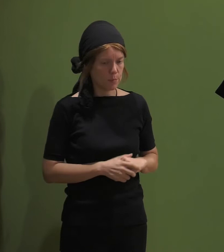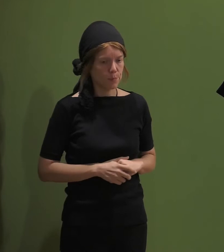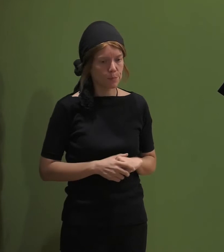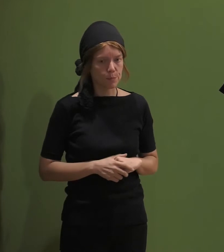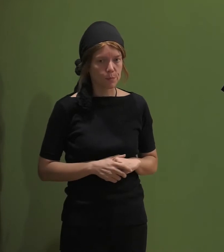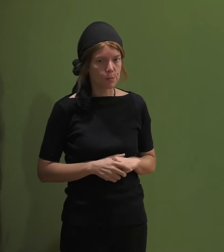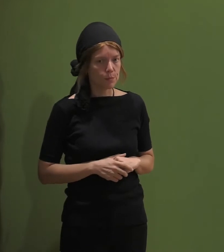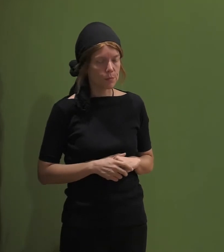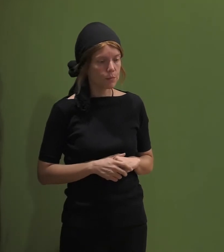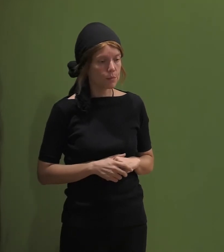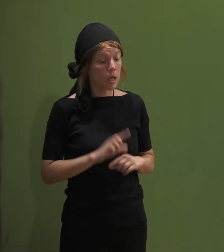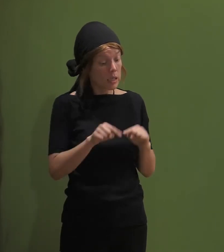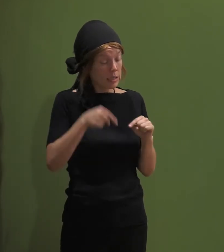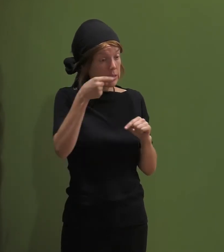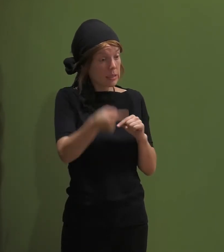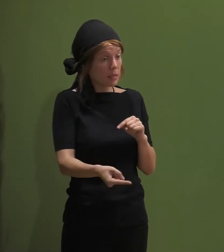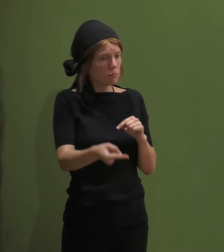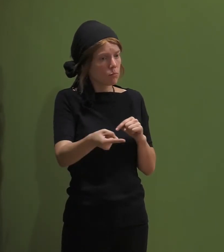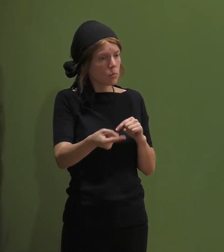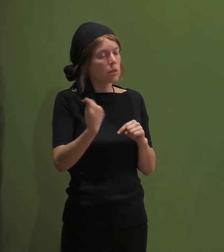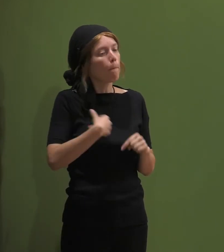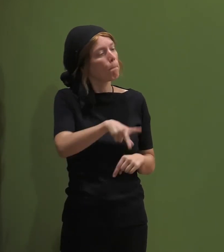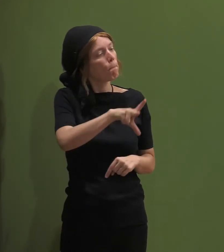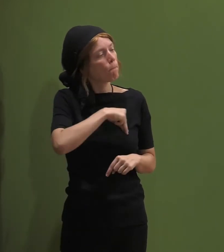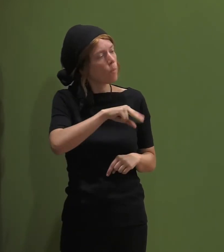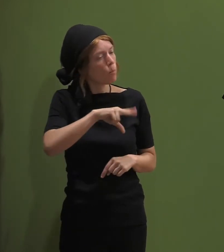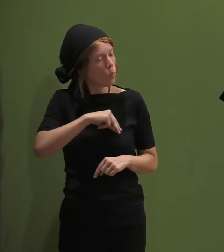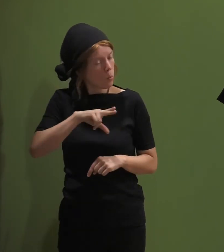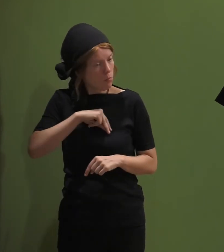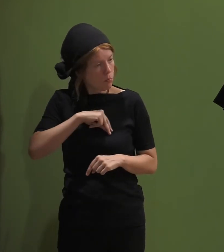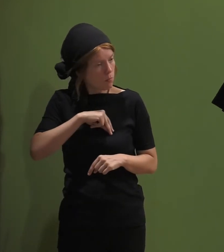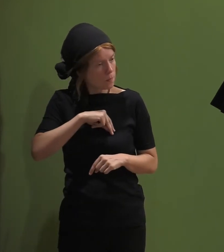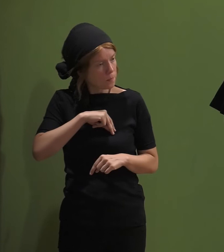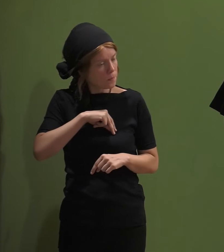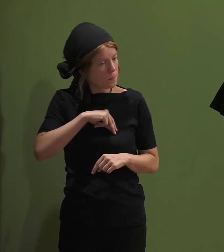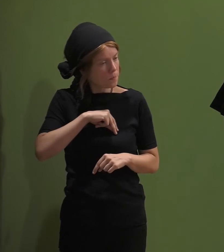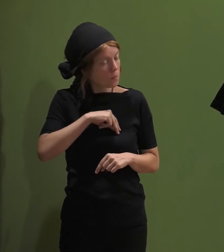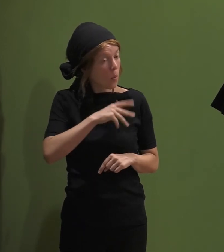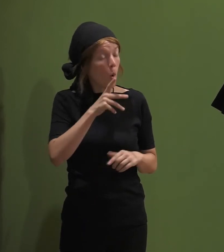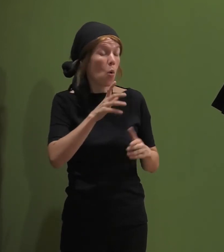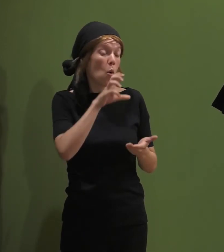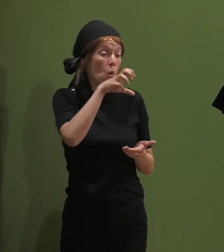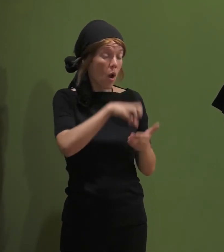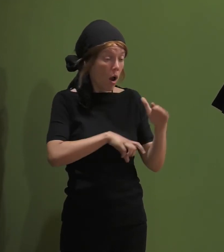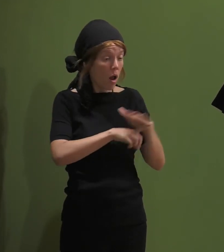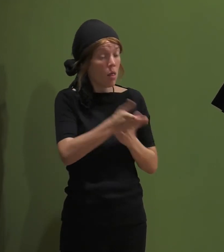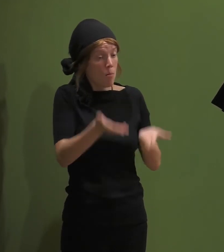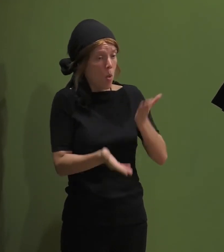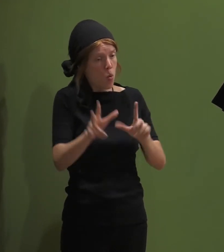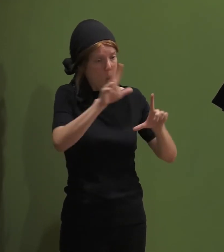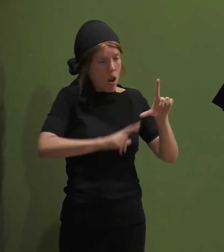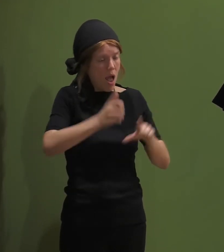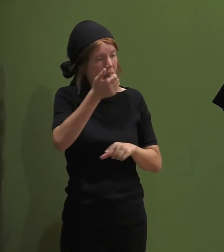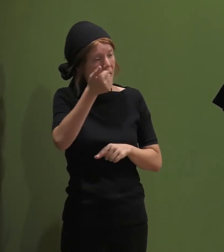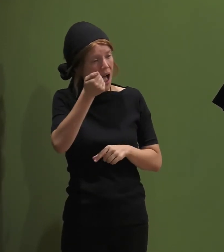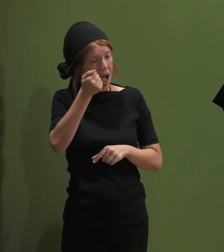sobreesfuerzo. Posteriormente, hemos hecho entrega de las distinciones expedidas por la Agencia de Evaluación Nacional, ANECA, como